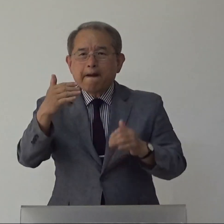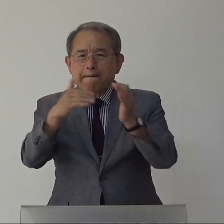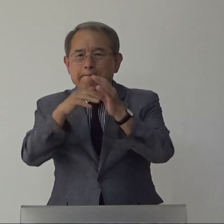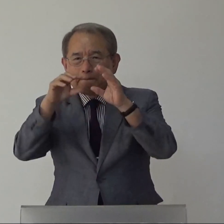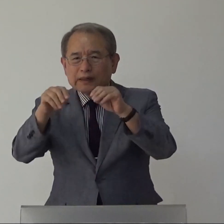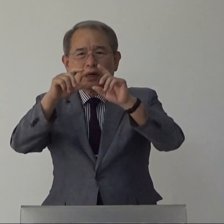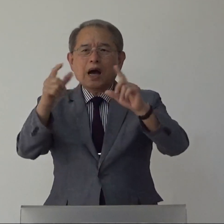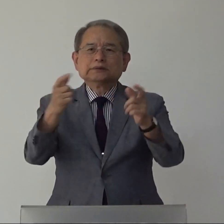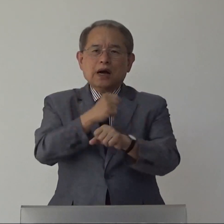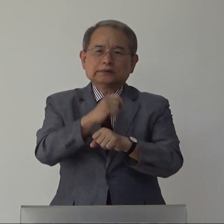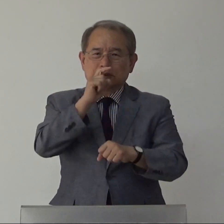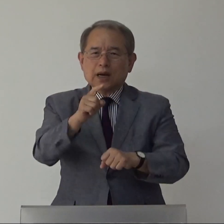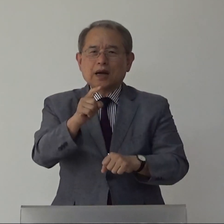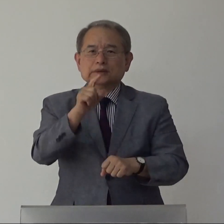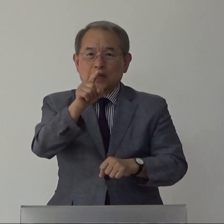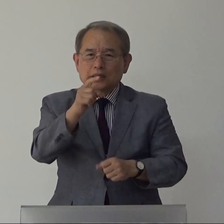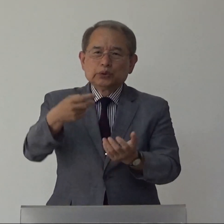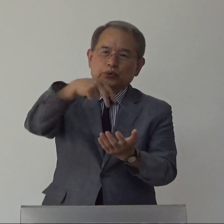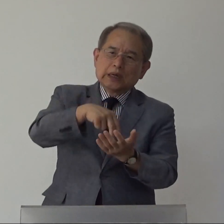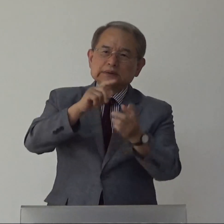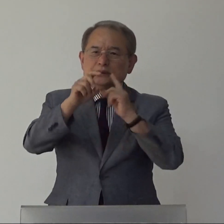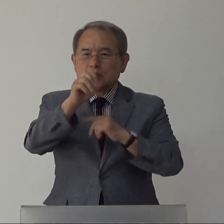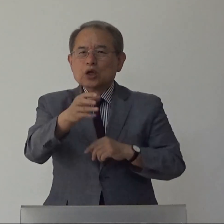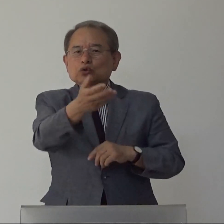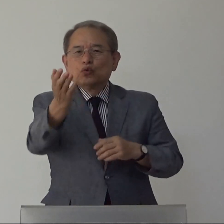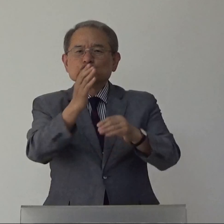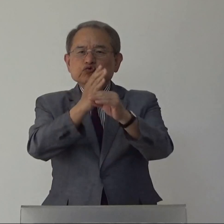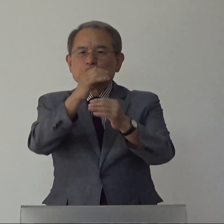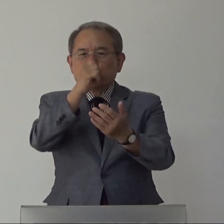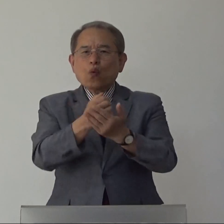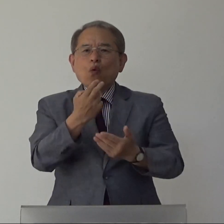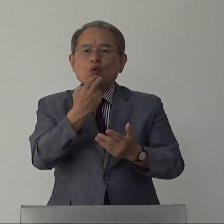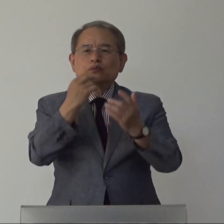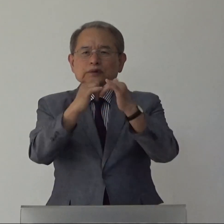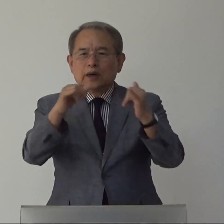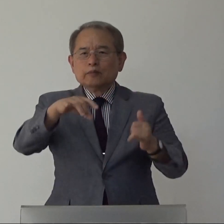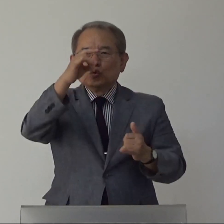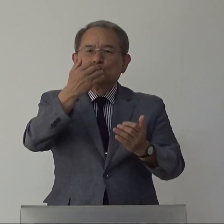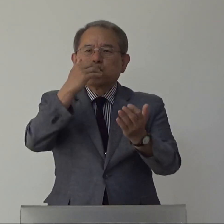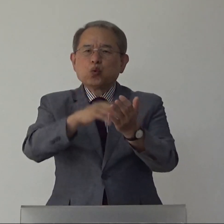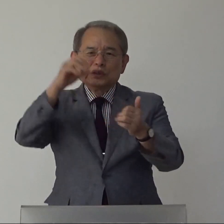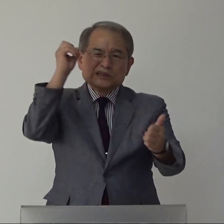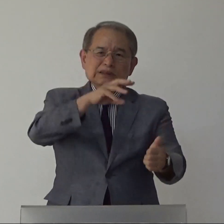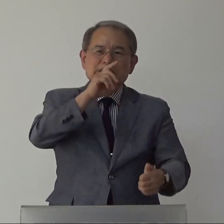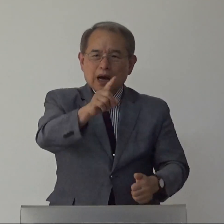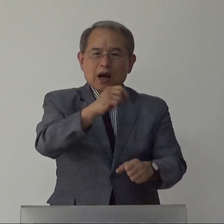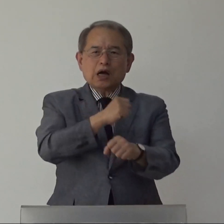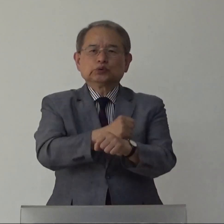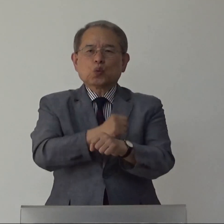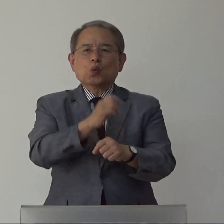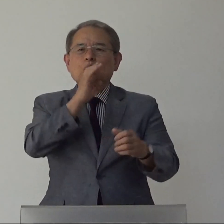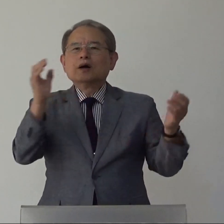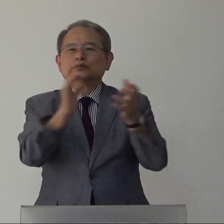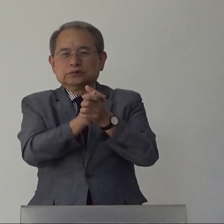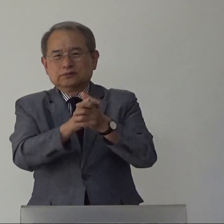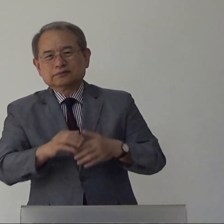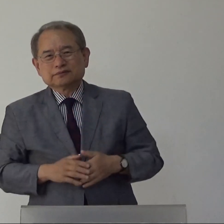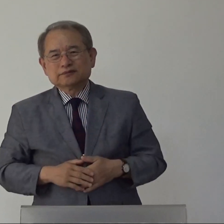요한복음 8장 7절 말씀에 그들이 묻기를 마지 아니하는지라 이에 일어나 이르시되